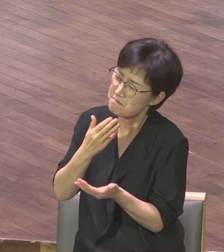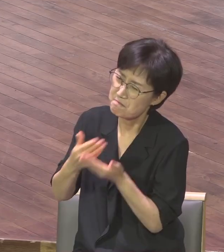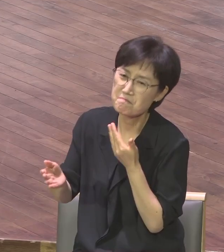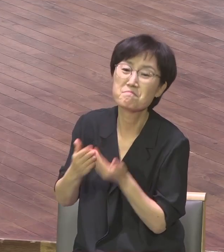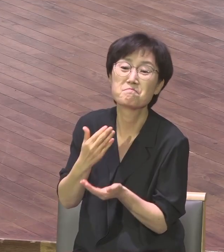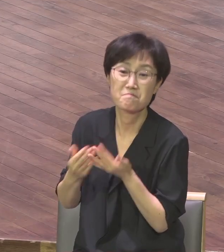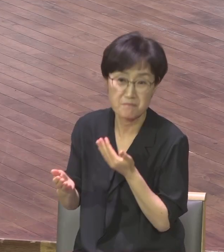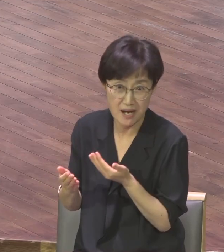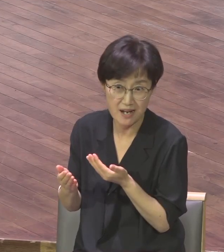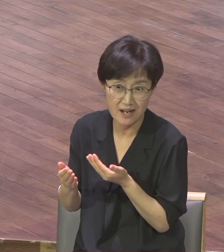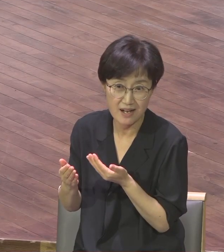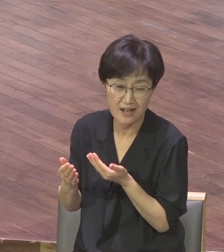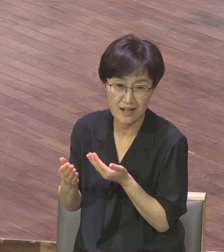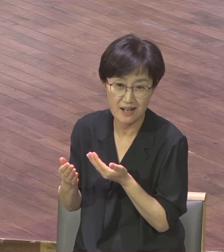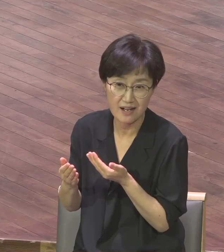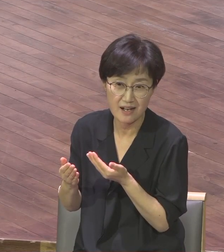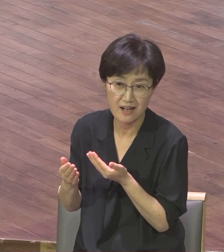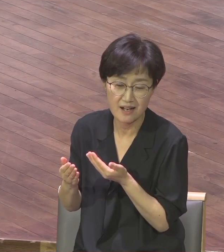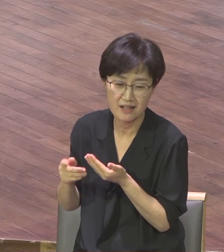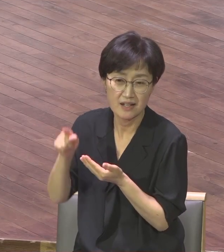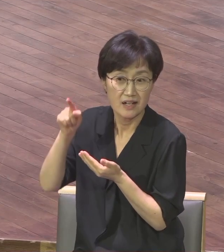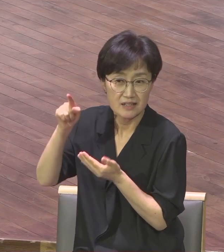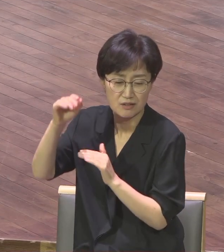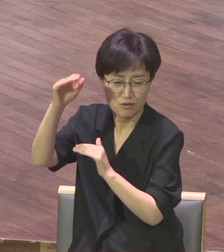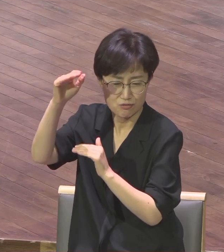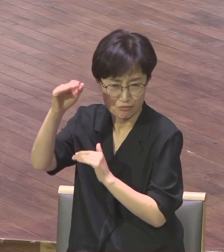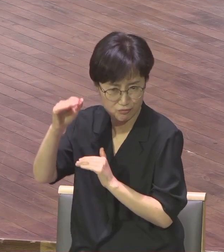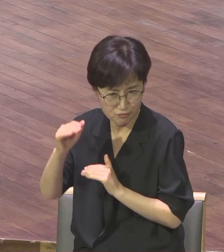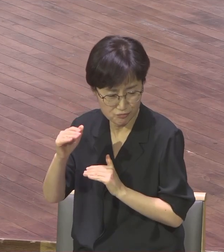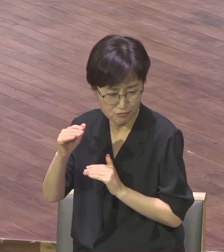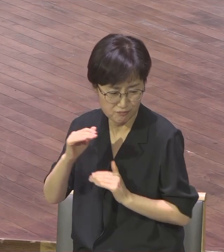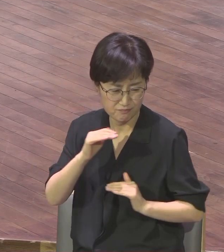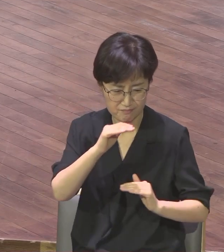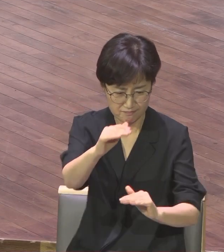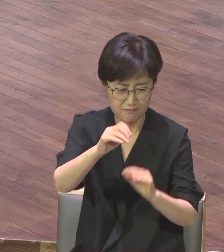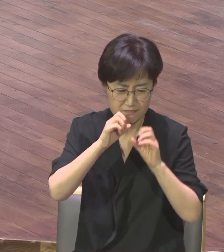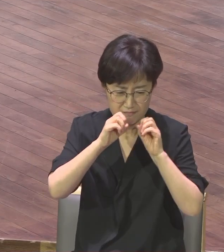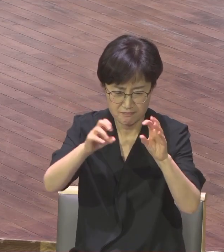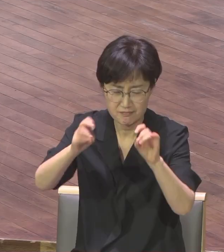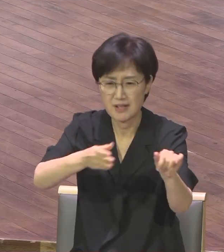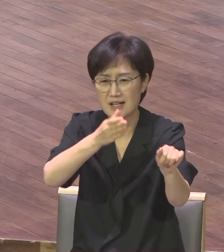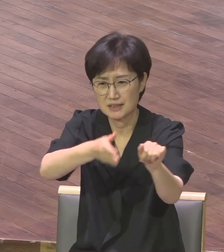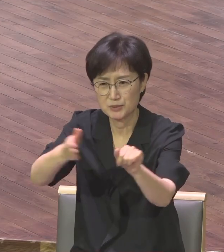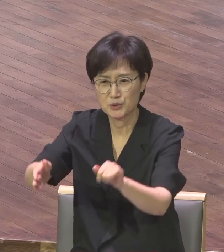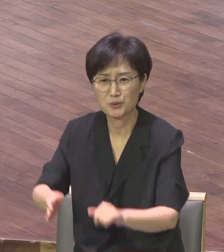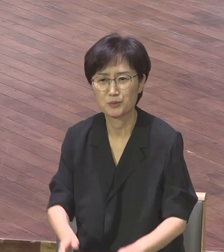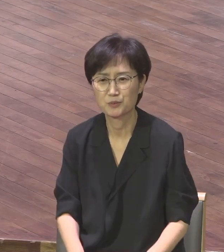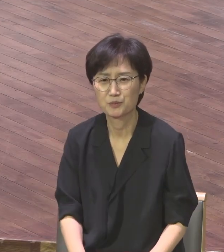비밀, 이걸 꼭 좀 체험하고 전하시기를 바랍니다.